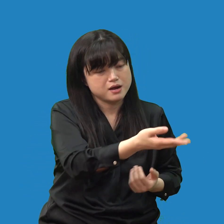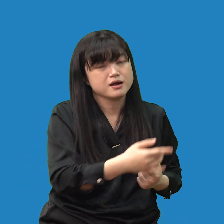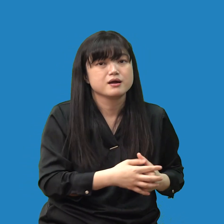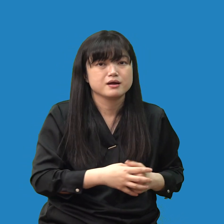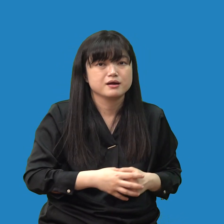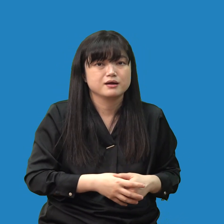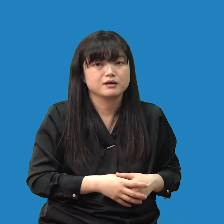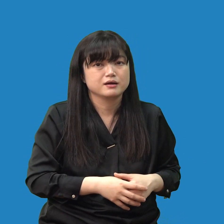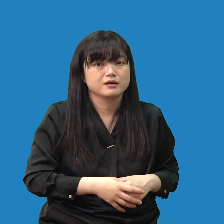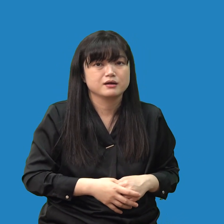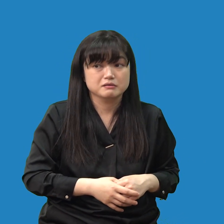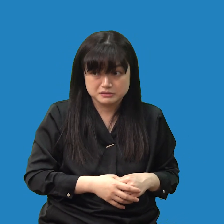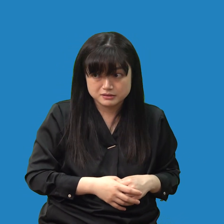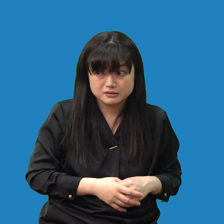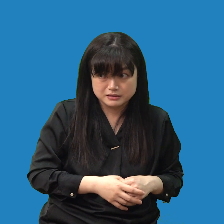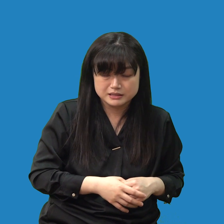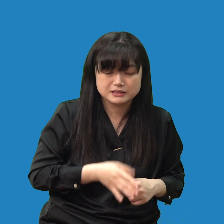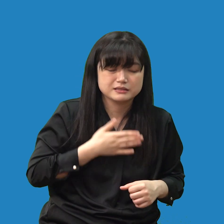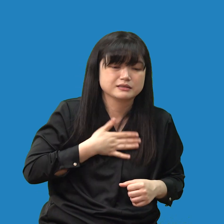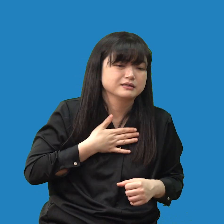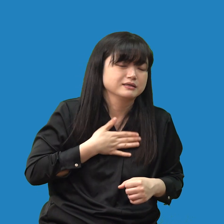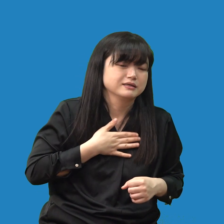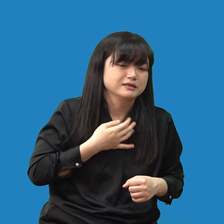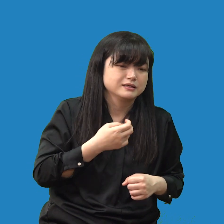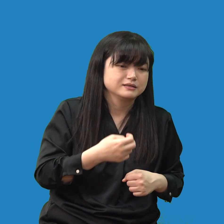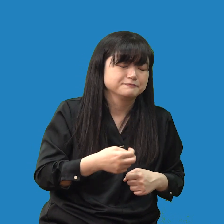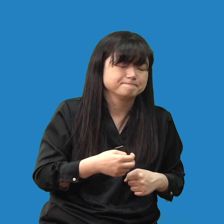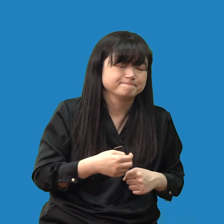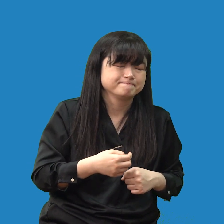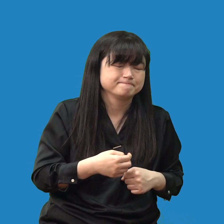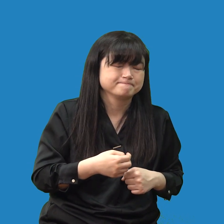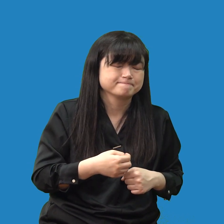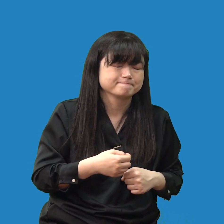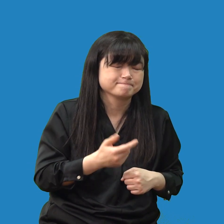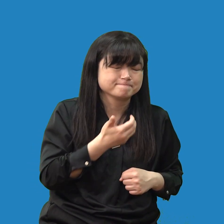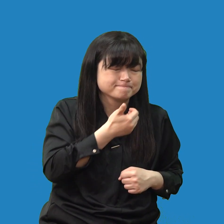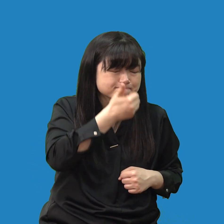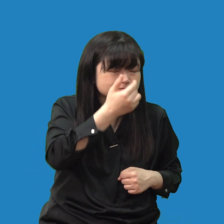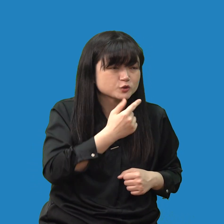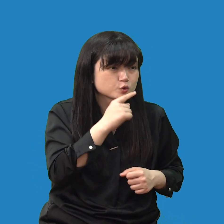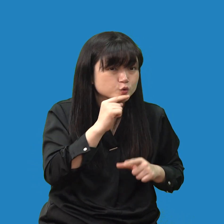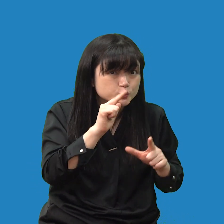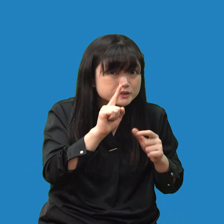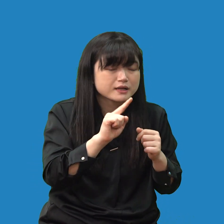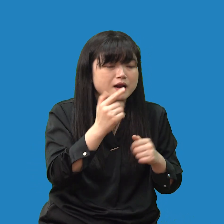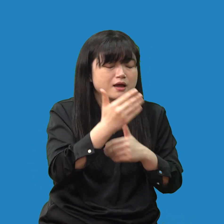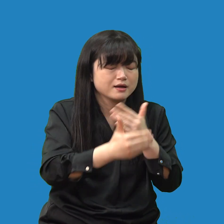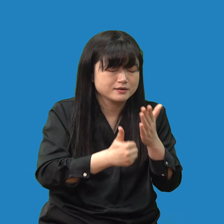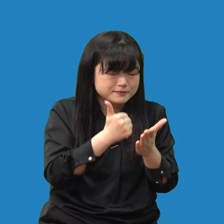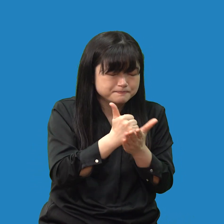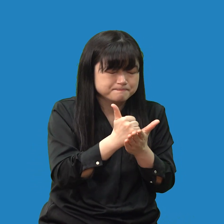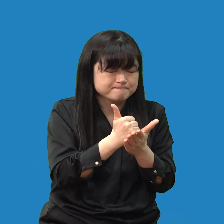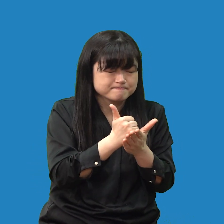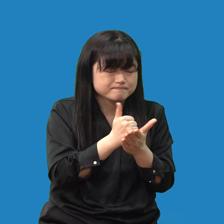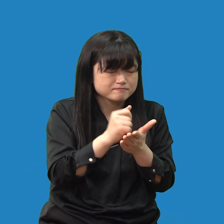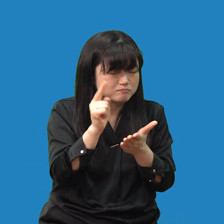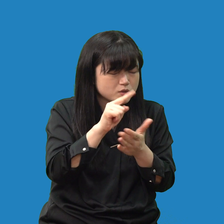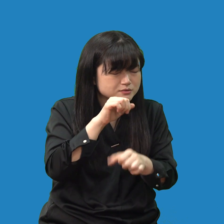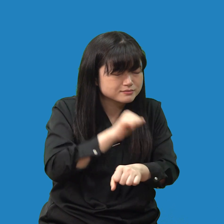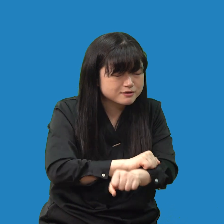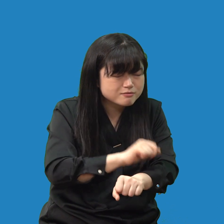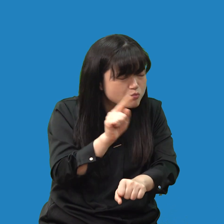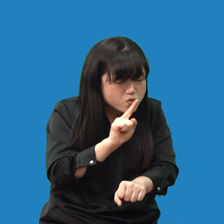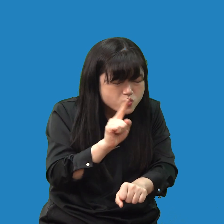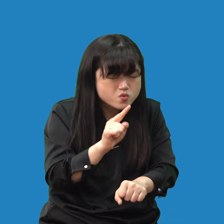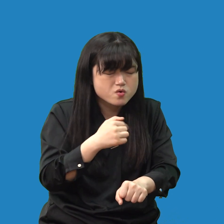해보세요. 그 자매가 다시 꿈을 꾸고 주일날은 하나님께 자기가 뭘 잘할